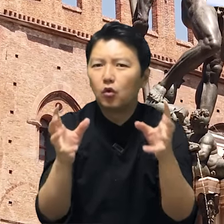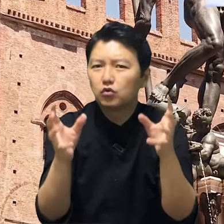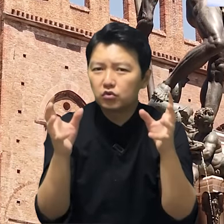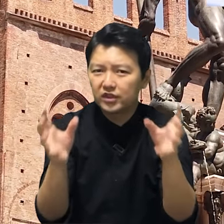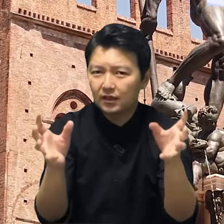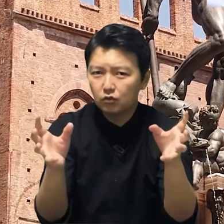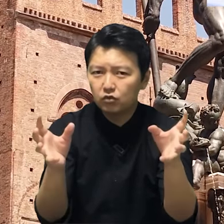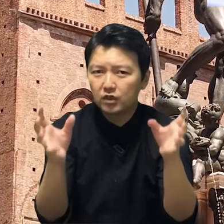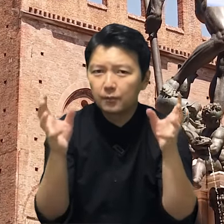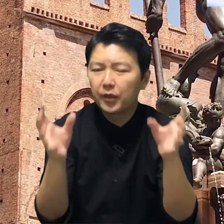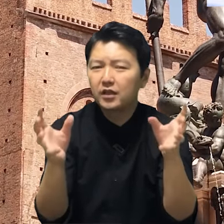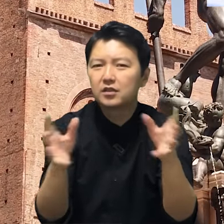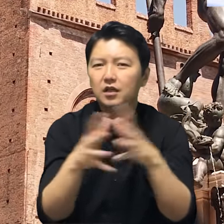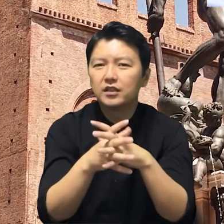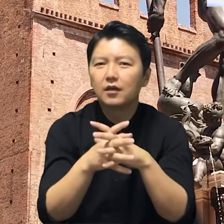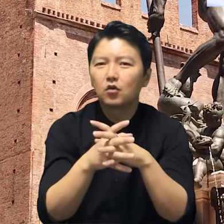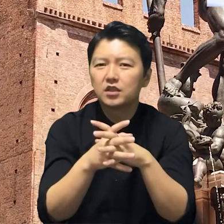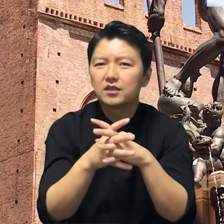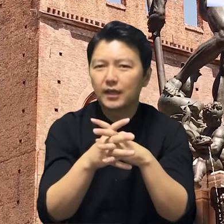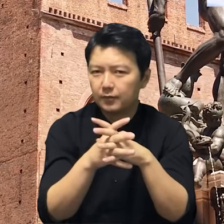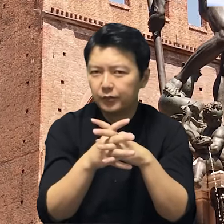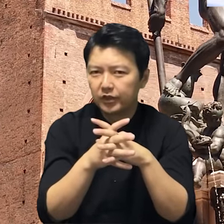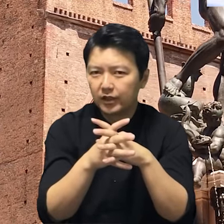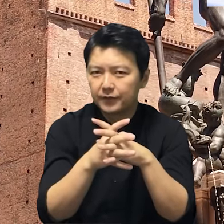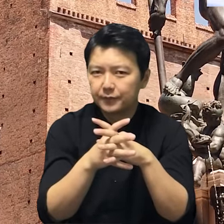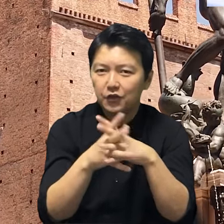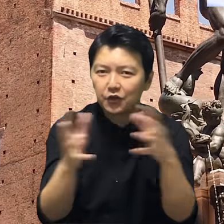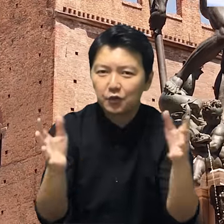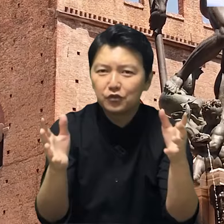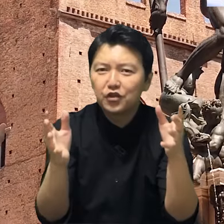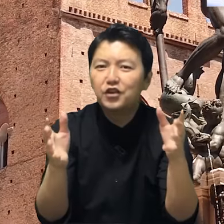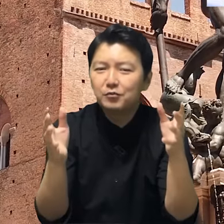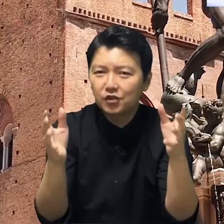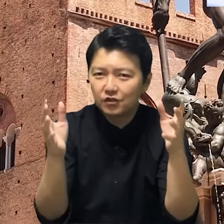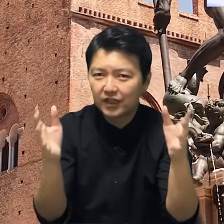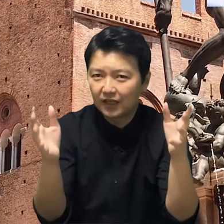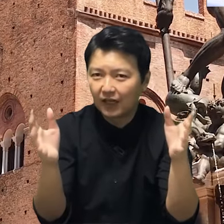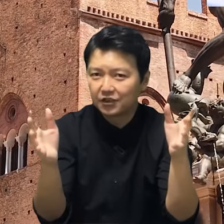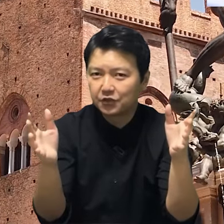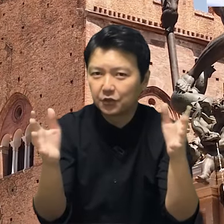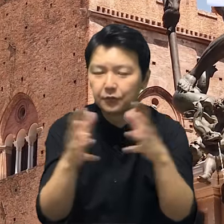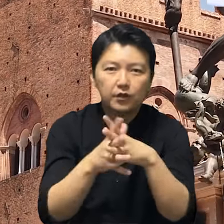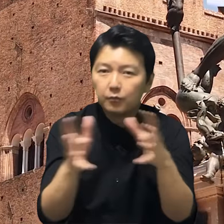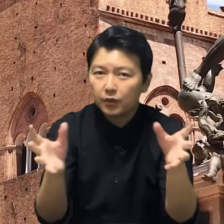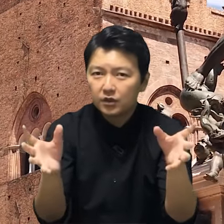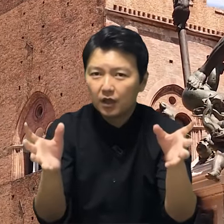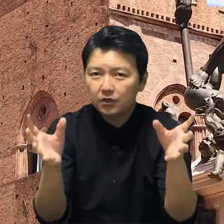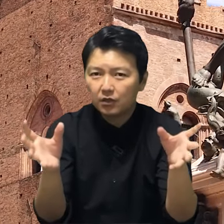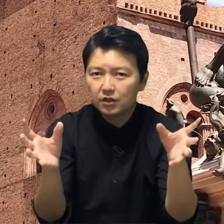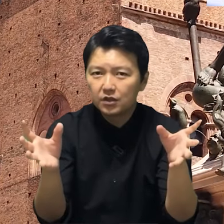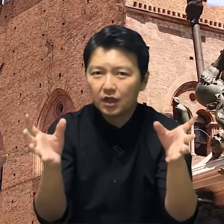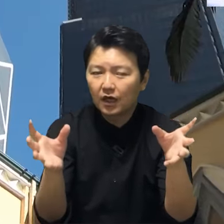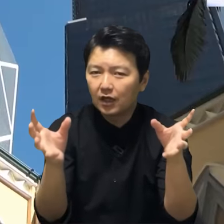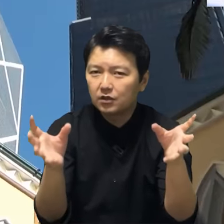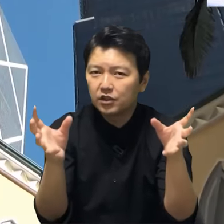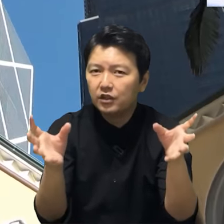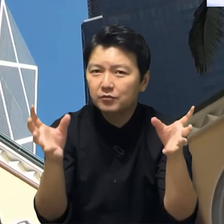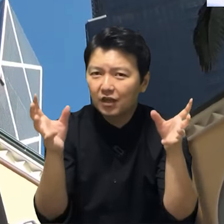모두 산둥성 페이성이란 곳이 사람입니다. 여러분 길림성을 잘 아시죠? 연변이나 연길이나 다 그 길림성